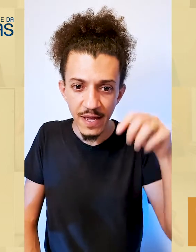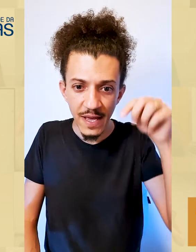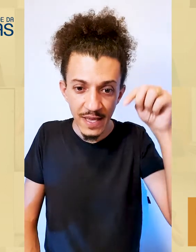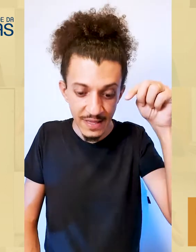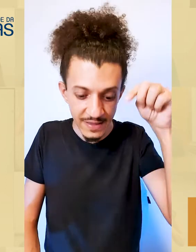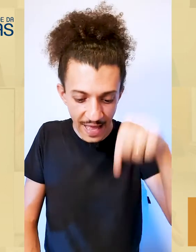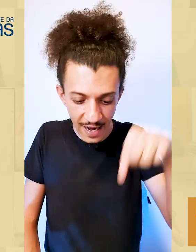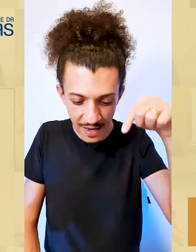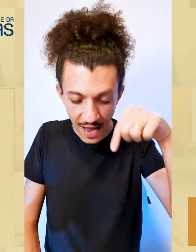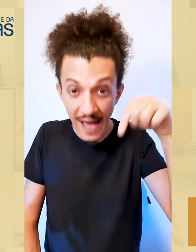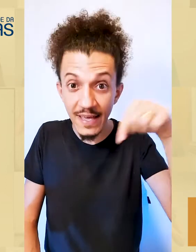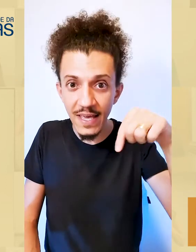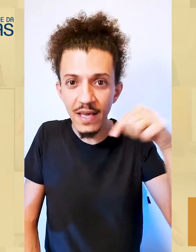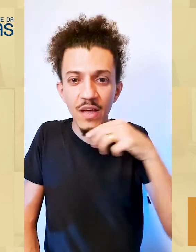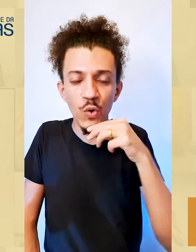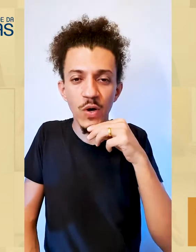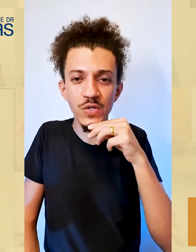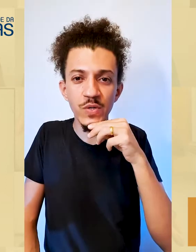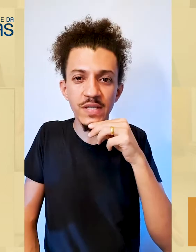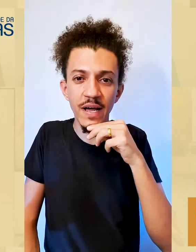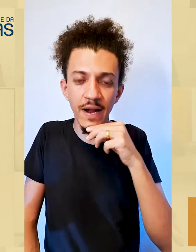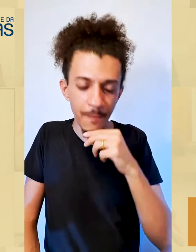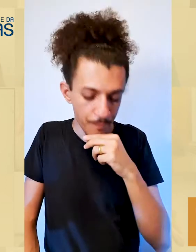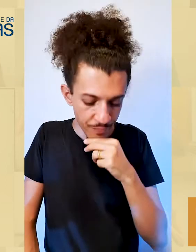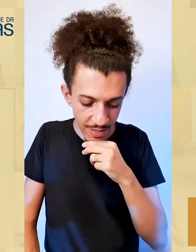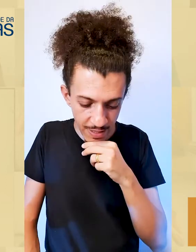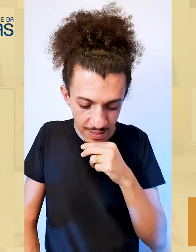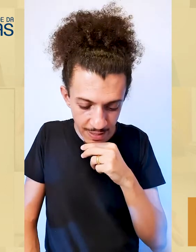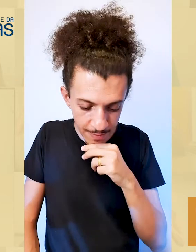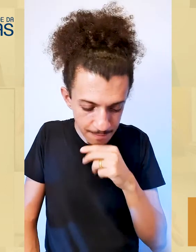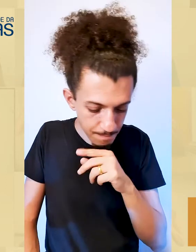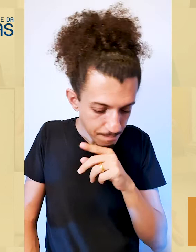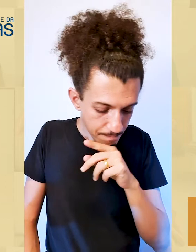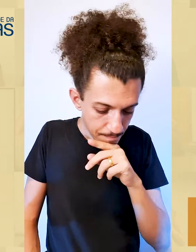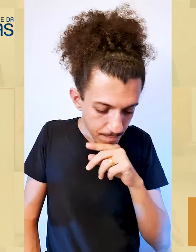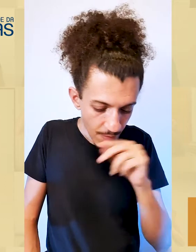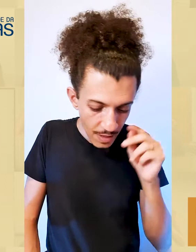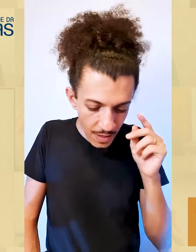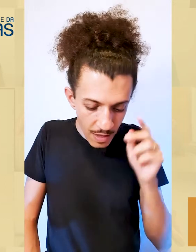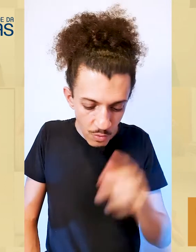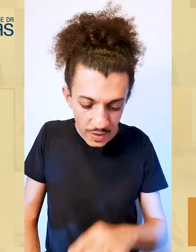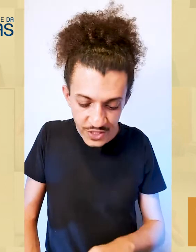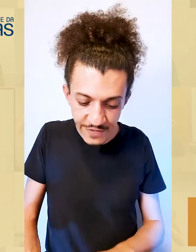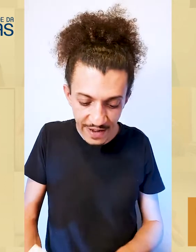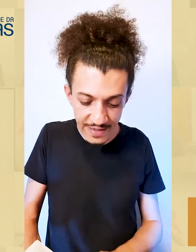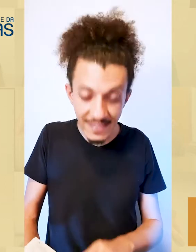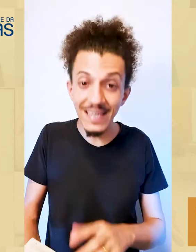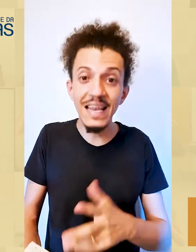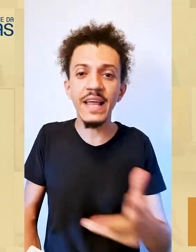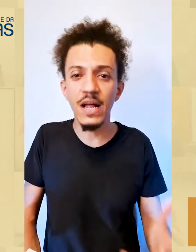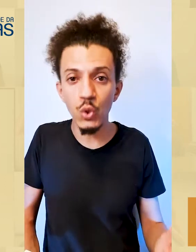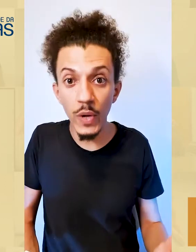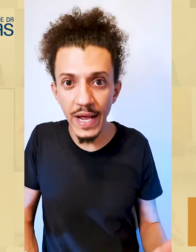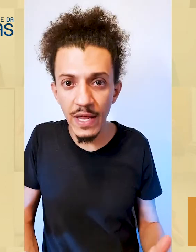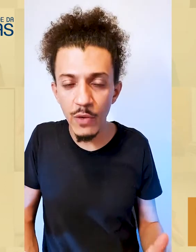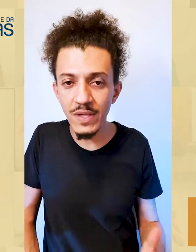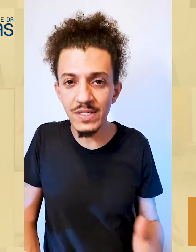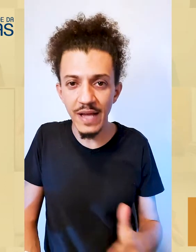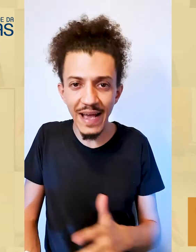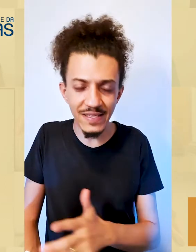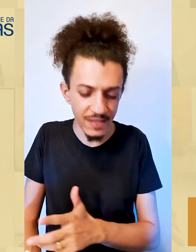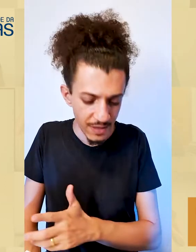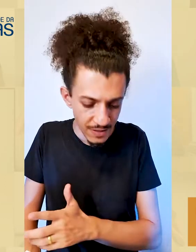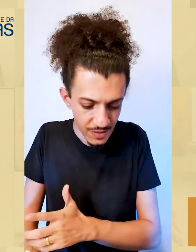poemas dela aqui no nosso Instagram. E quando a gente fala dessa literatura em língua